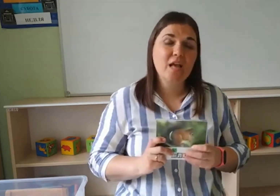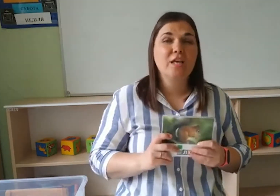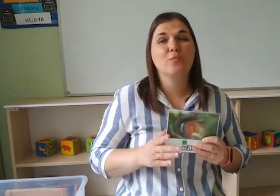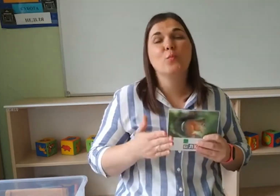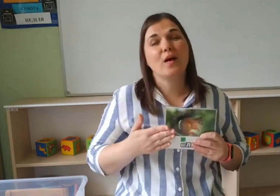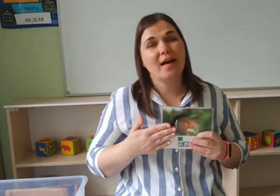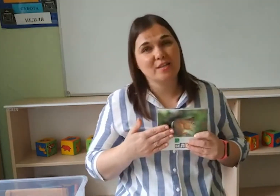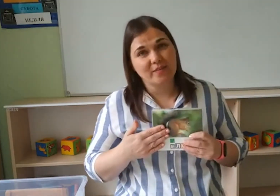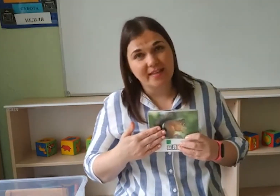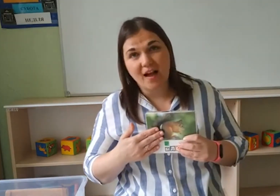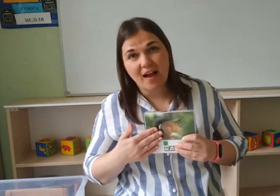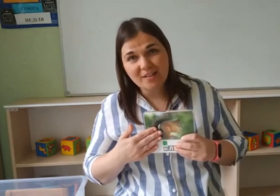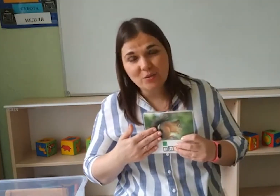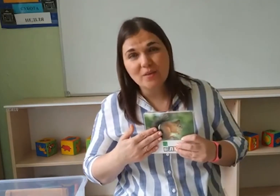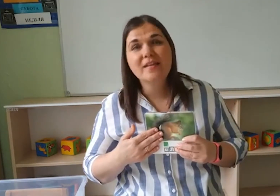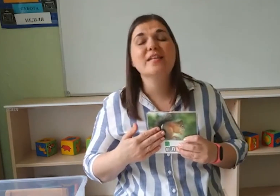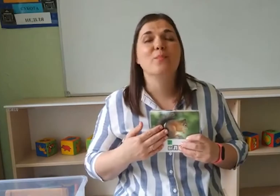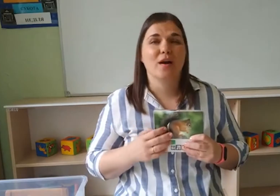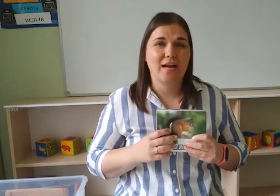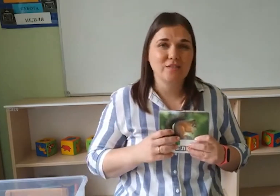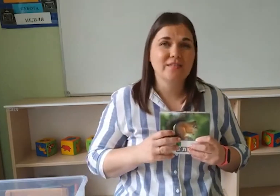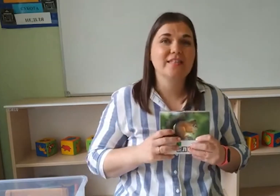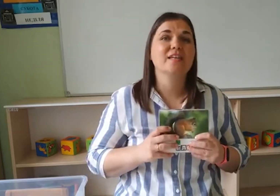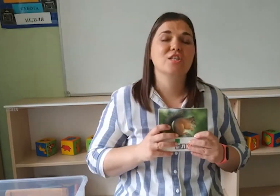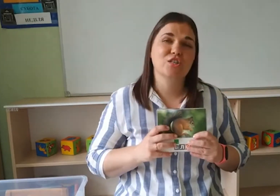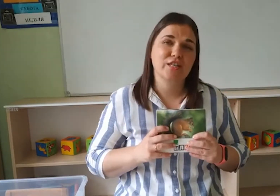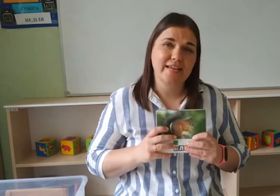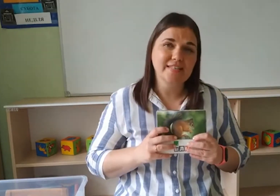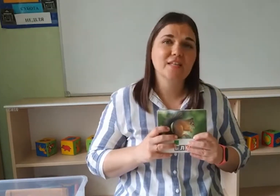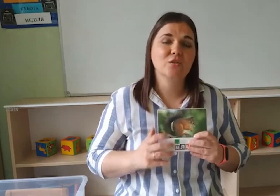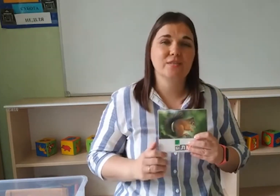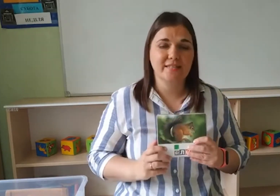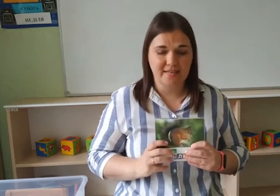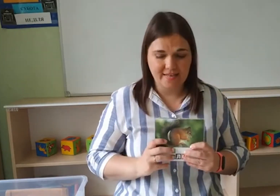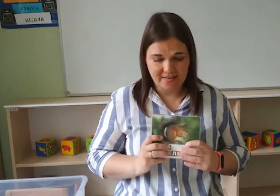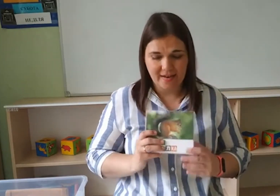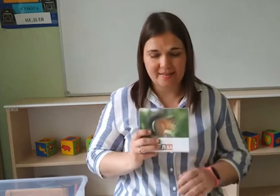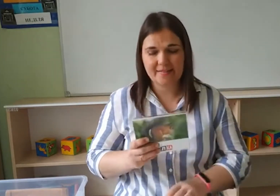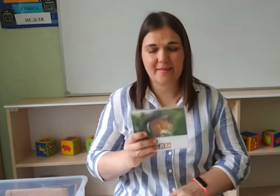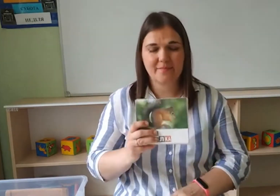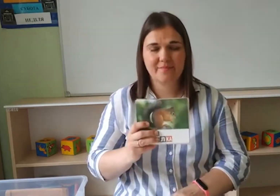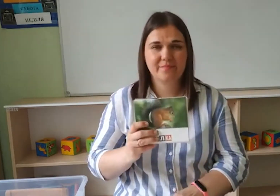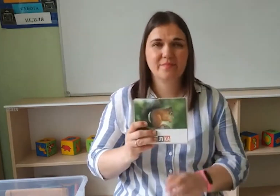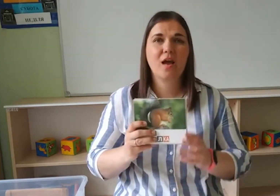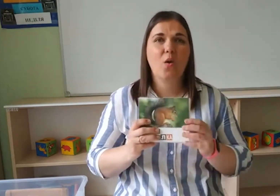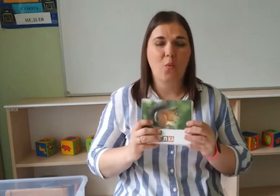буду показувати картку і показувати жест до цієї картки.